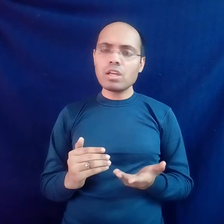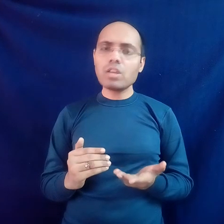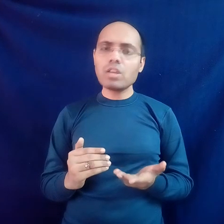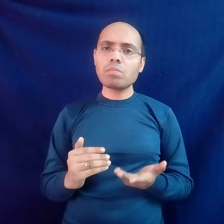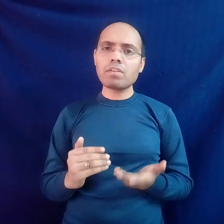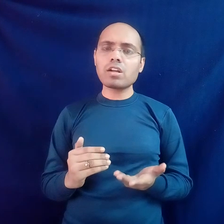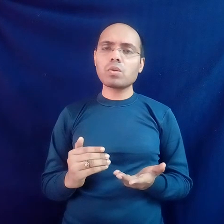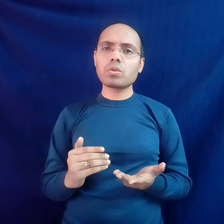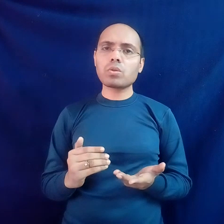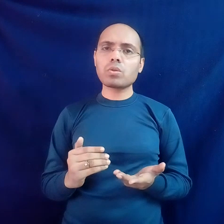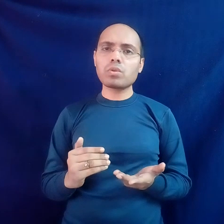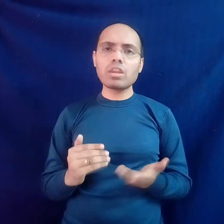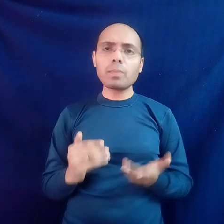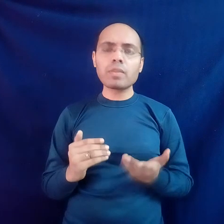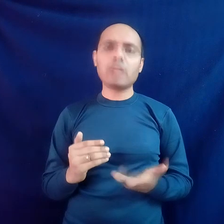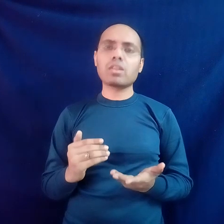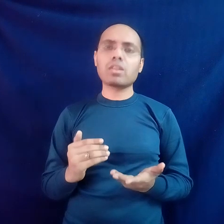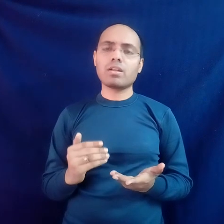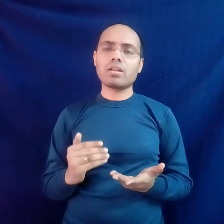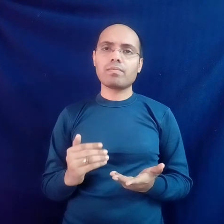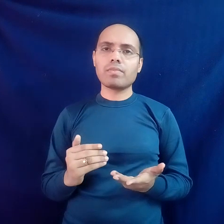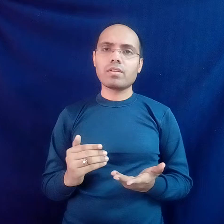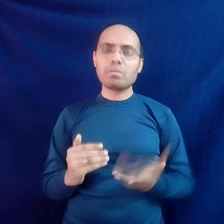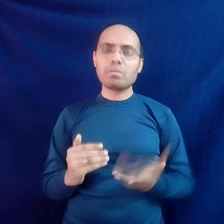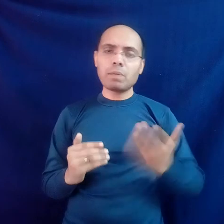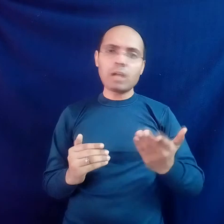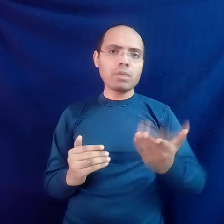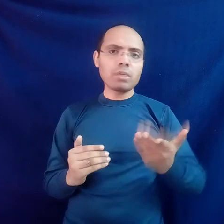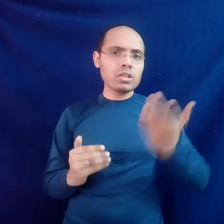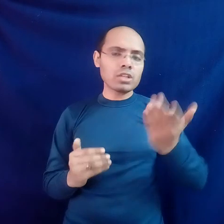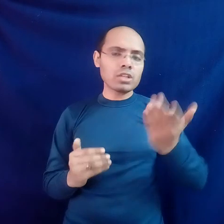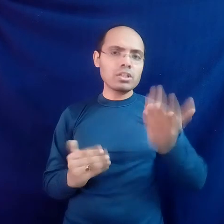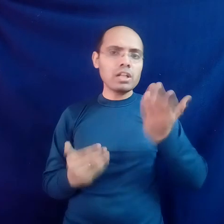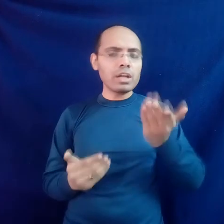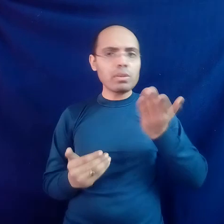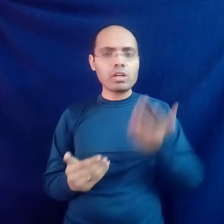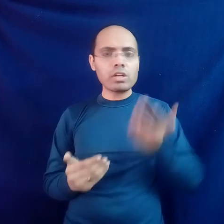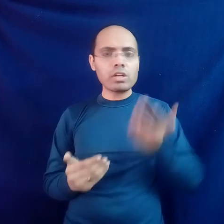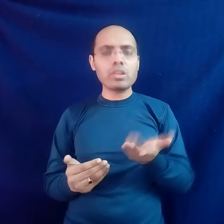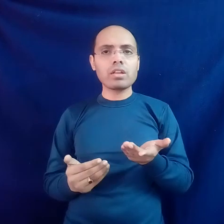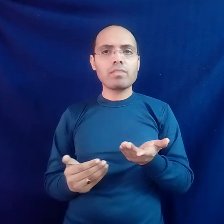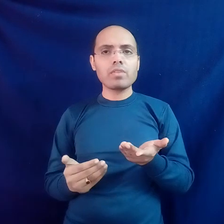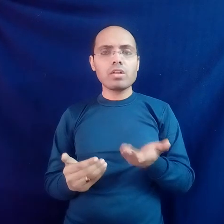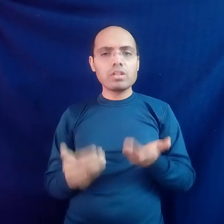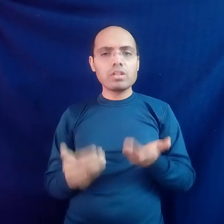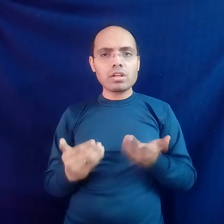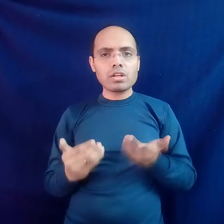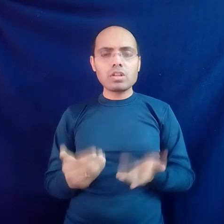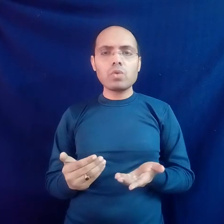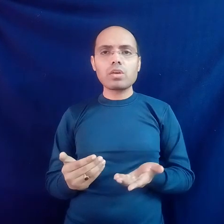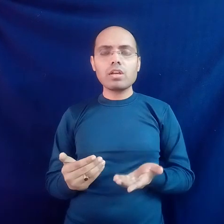इज मिरेकल दोस्तों, ये सब साइंस है, परमात्मा से शक्ति लेना भी साइंस है। दिक्कत ये हो गई है